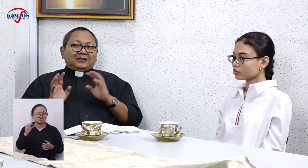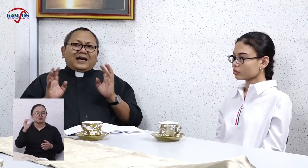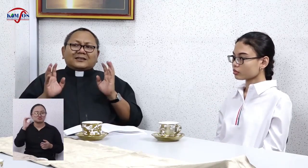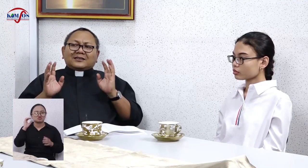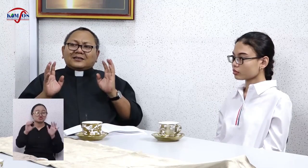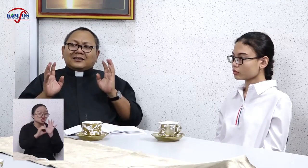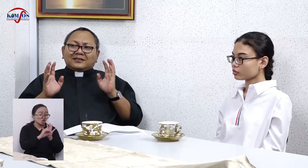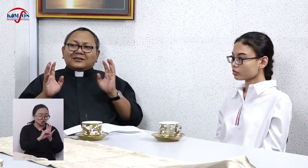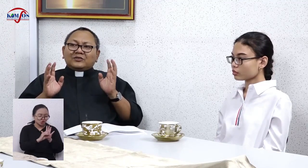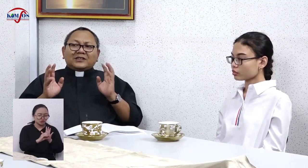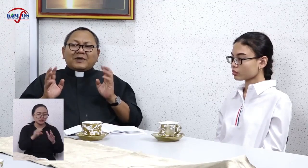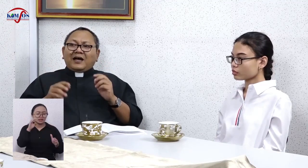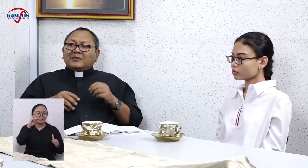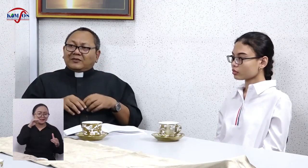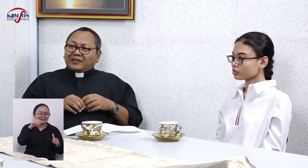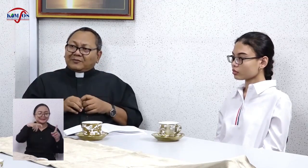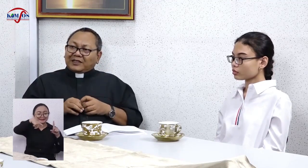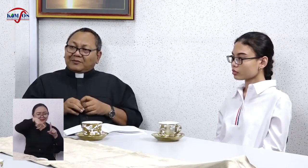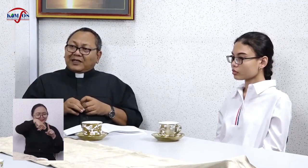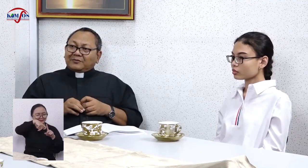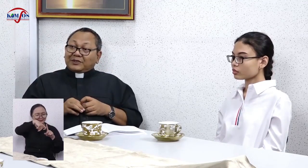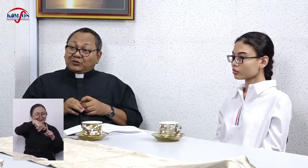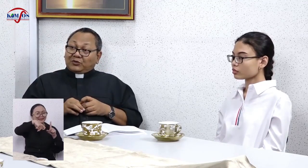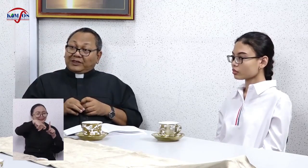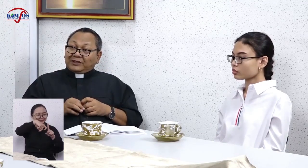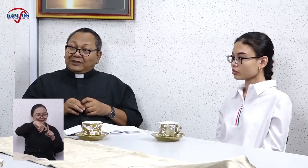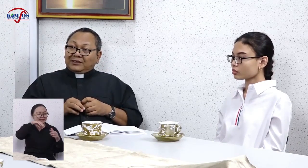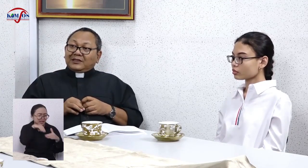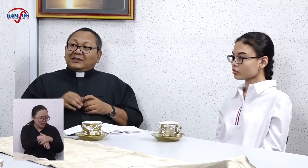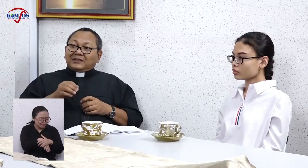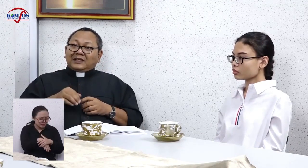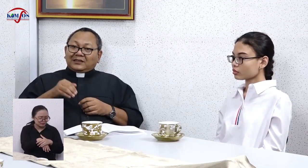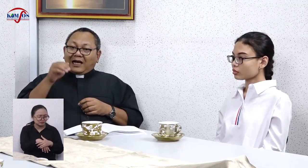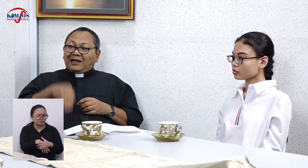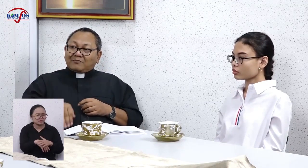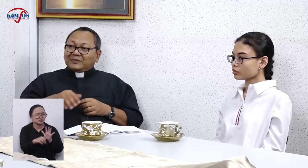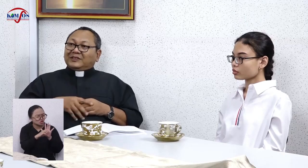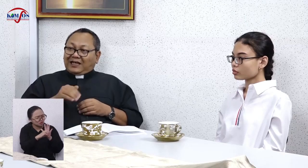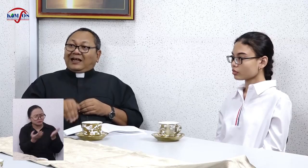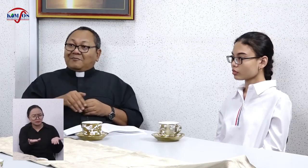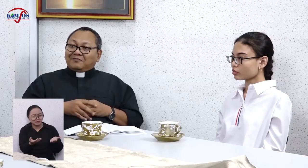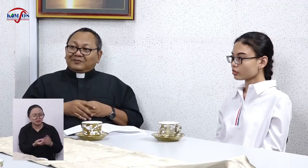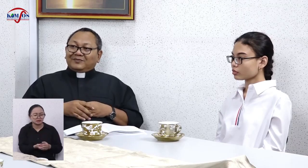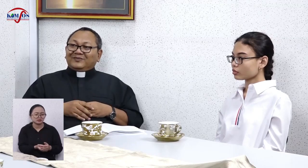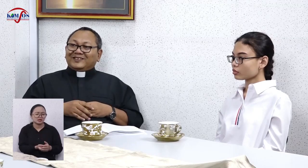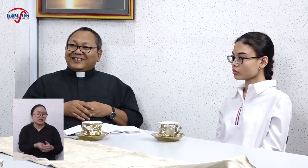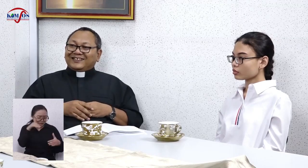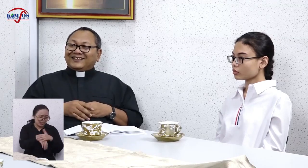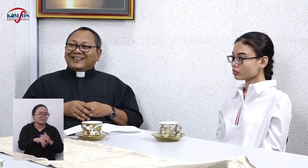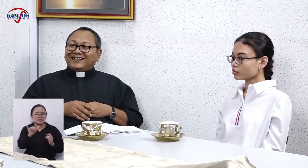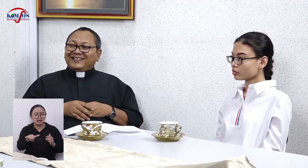sangat sulit dipahami oleh teman-teman itu dalam dalam